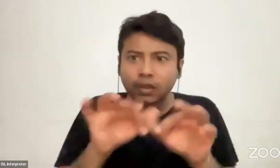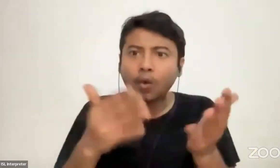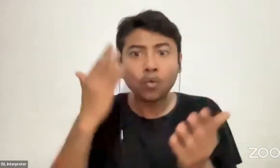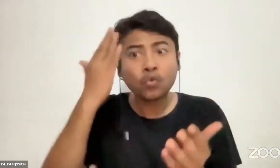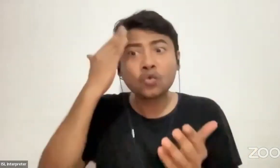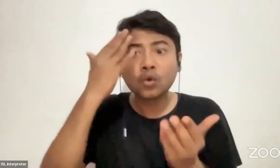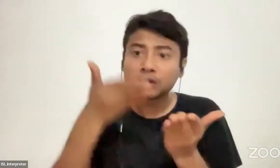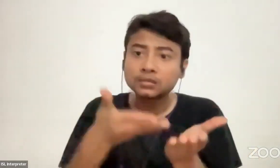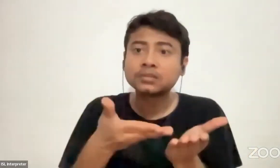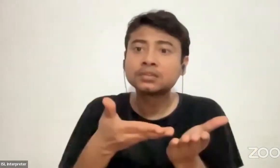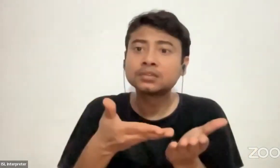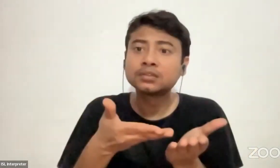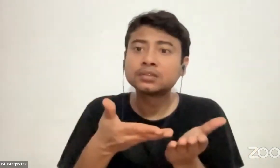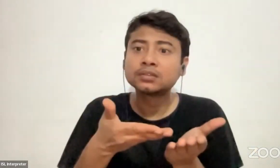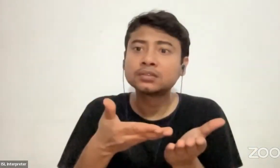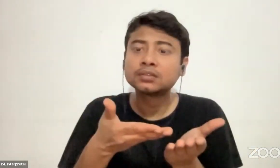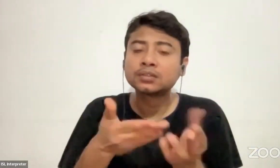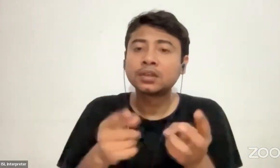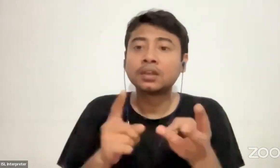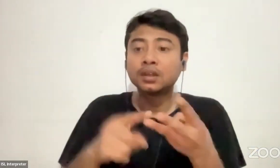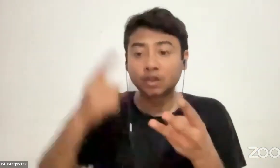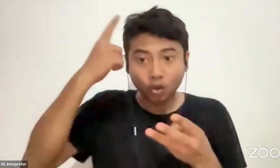बनती है ये भी एक नॉलेज है,